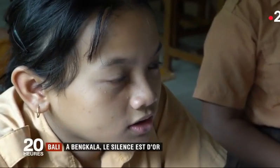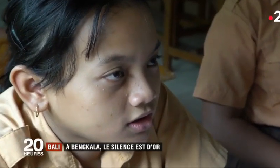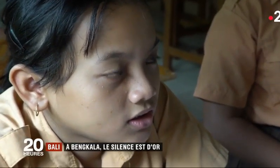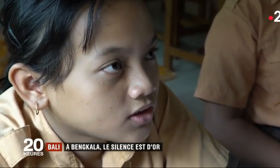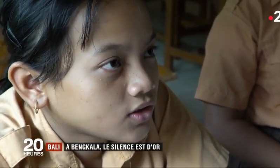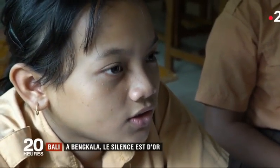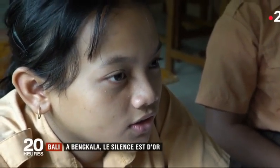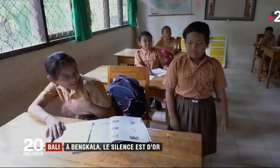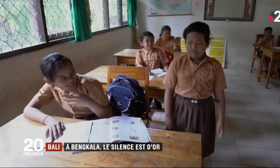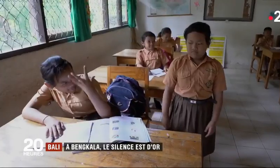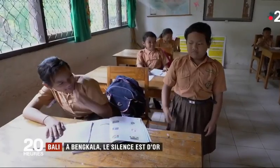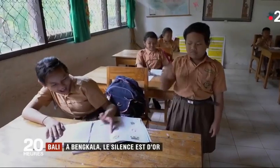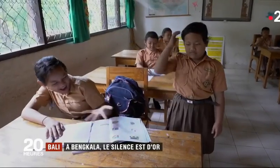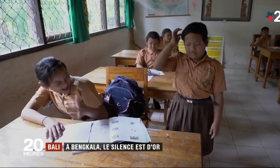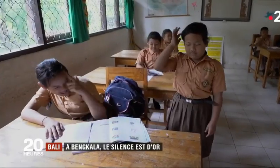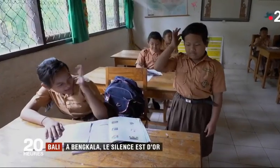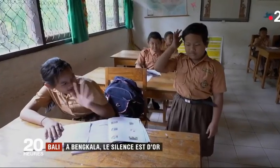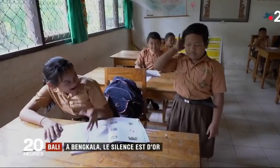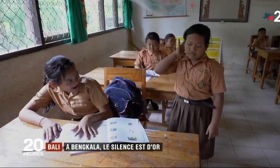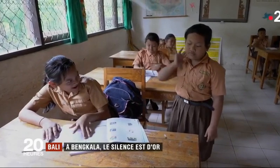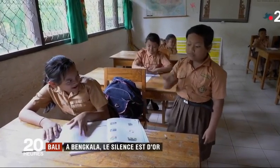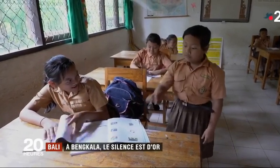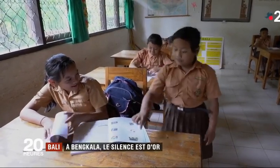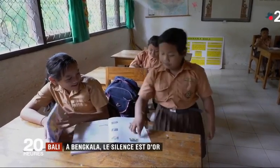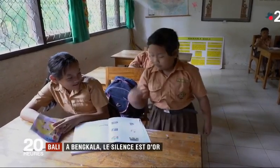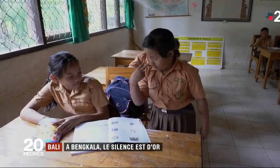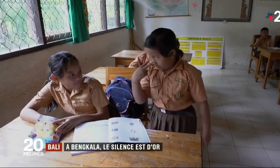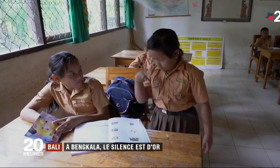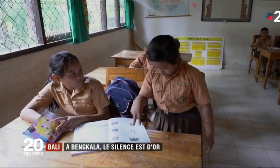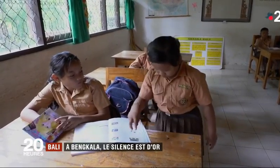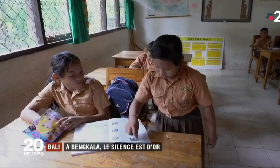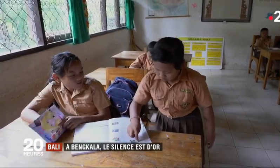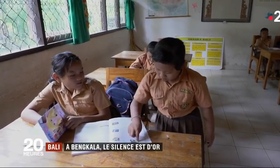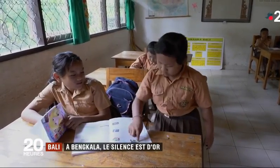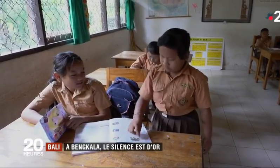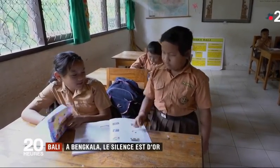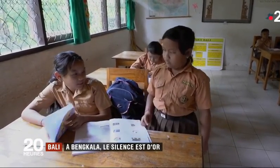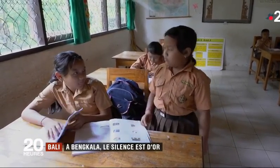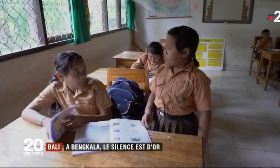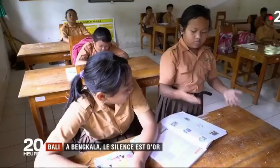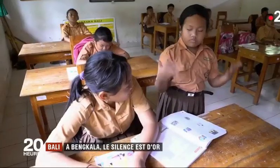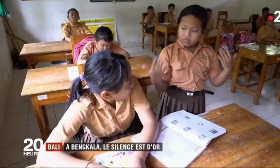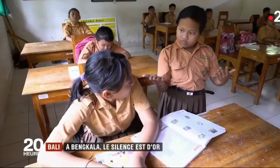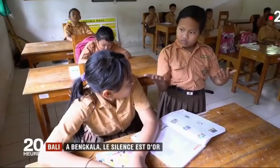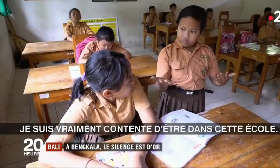Assis, 10 ans, née sourde, peut ainsi compter sur la solidarité de ses camarades pour ne pas manquer un chapitre.